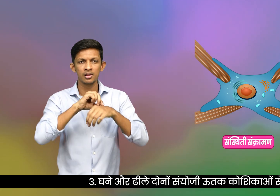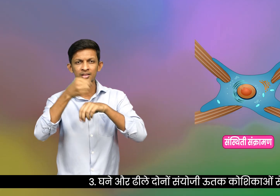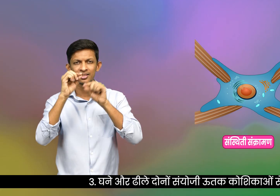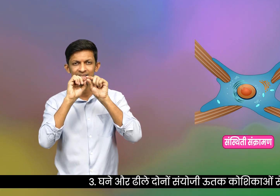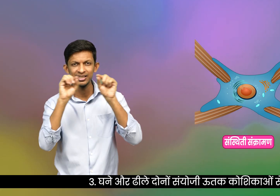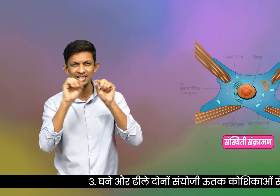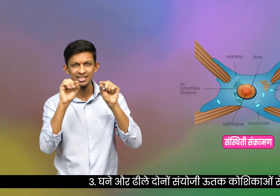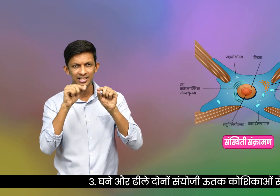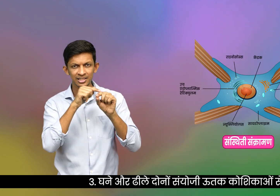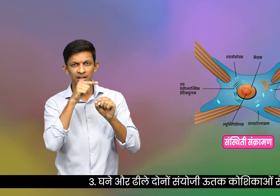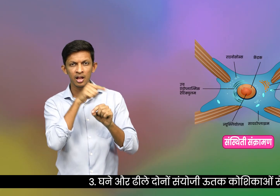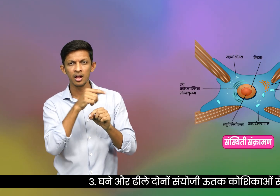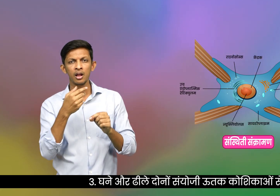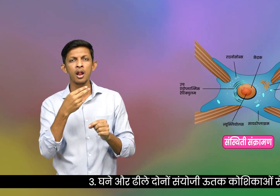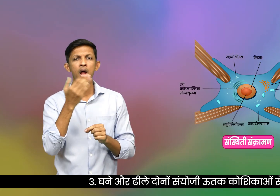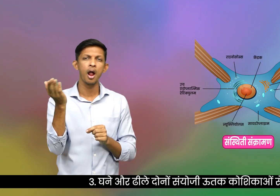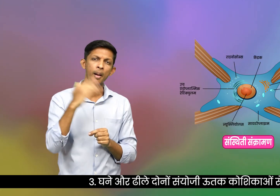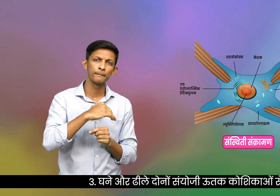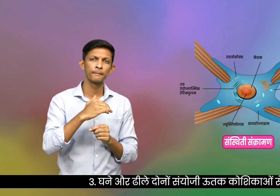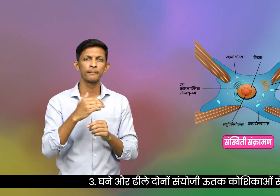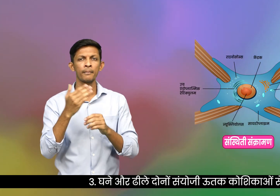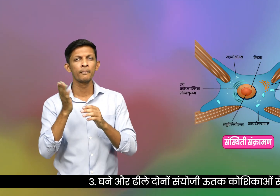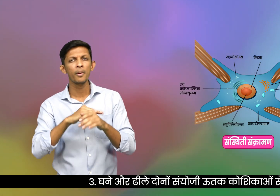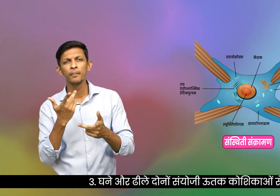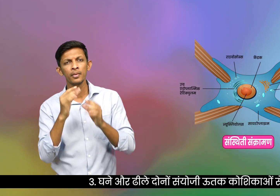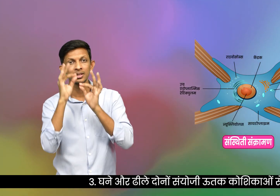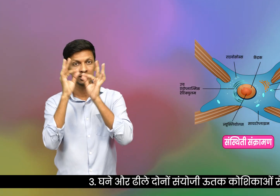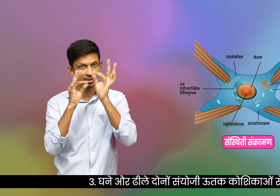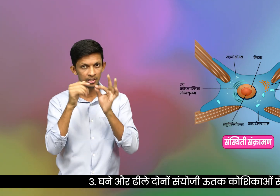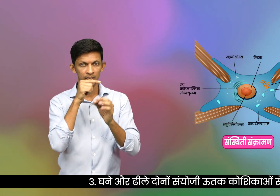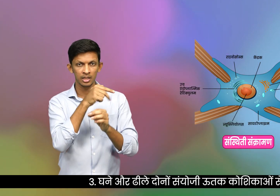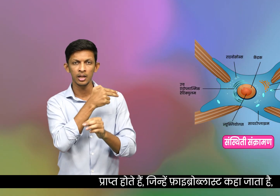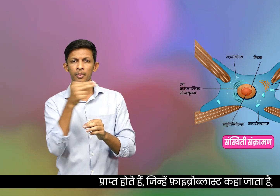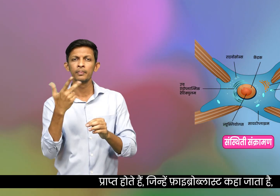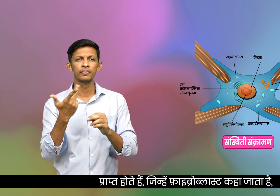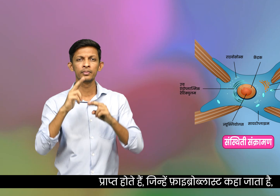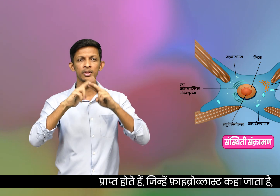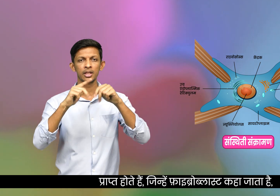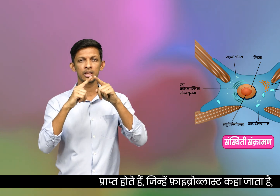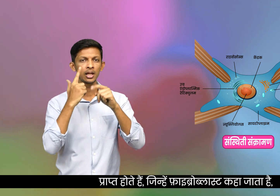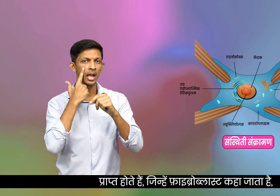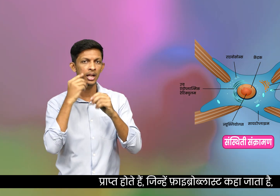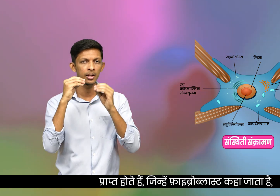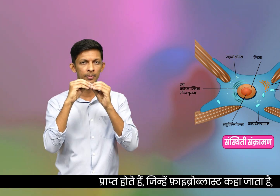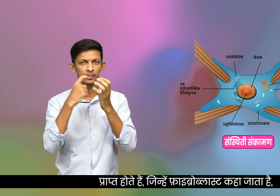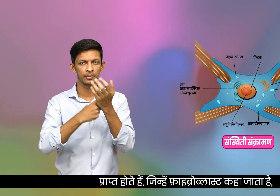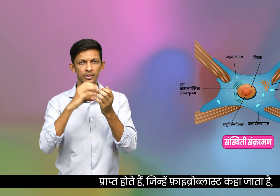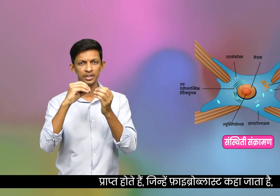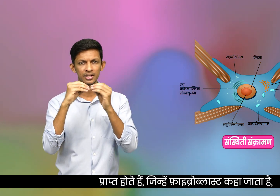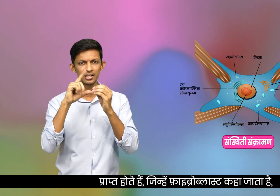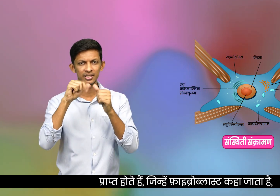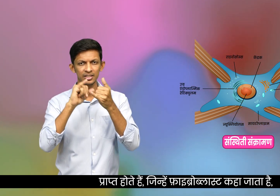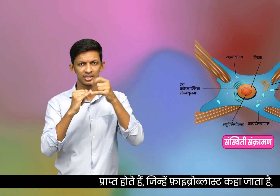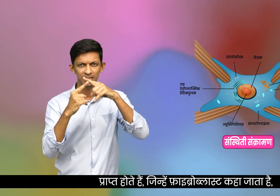तीसरा, घने और ढीले दोनों संयोजी ऊतक कोशिकाओं से प्राप्त होते हैं, जिन्हें